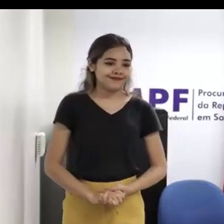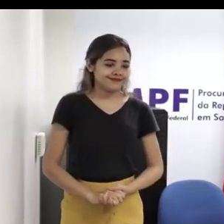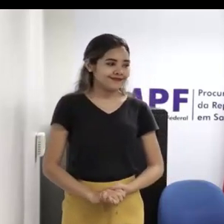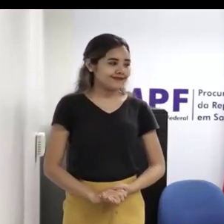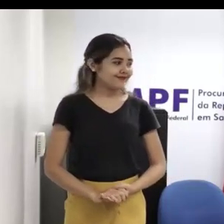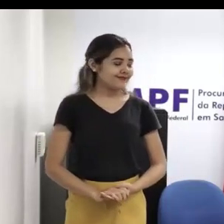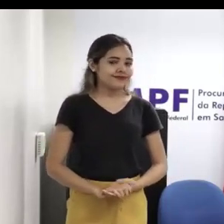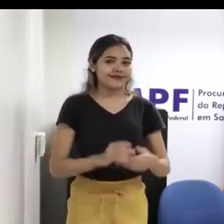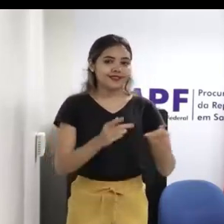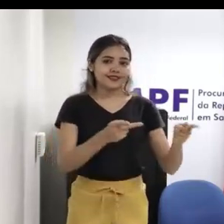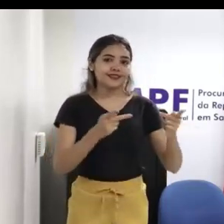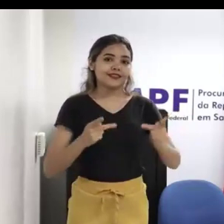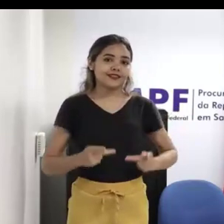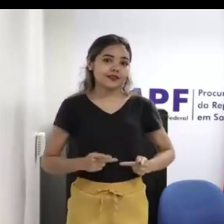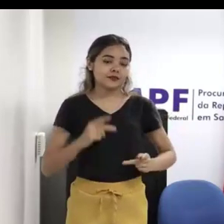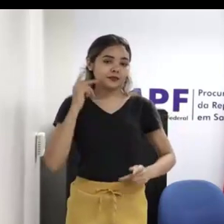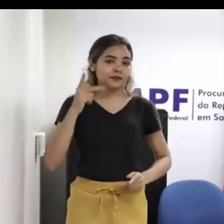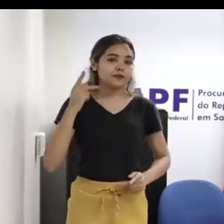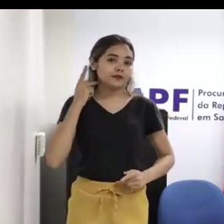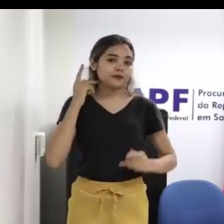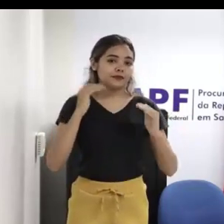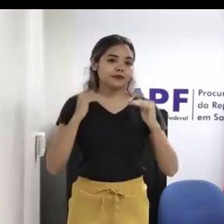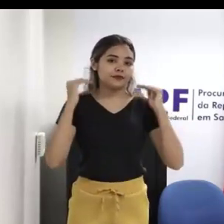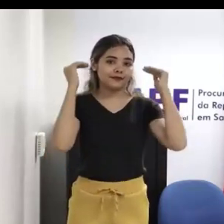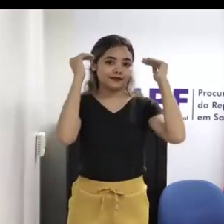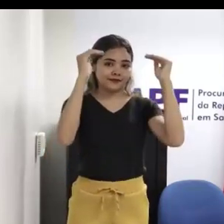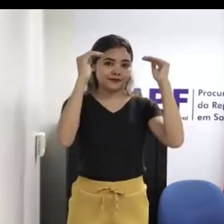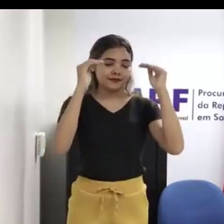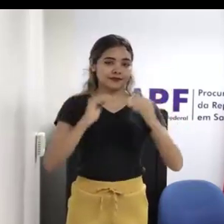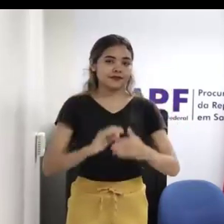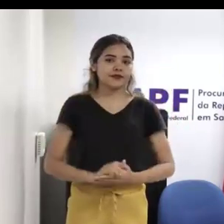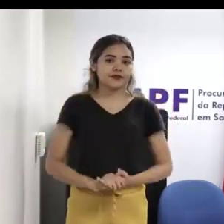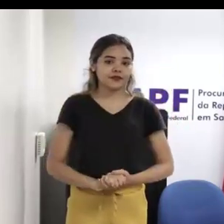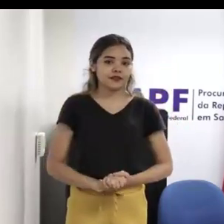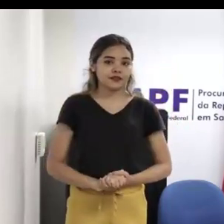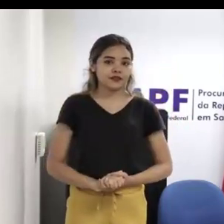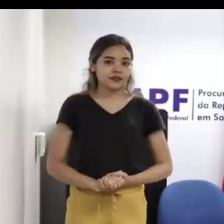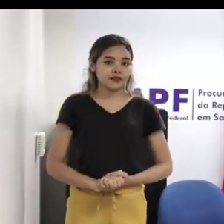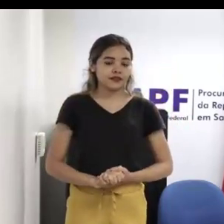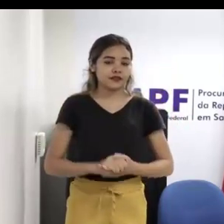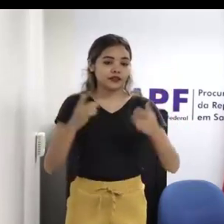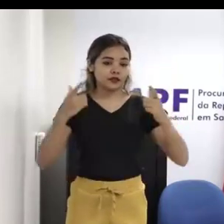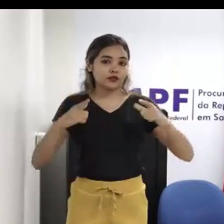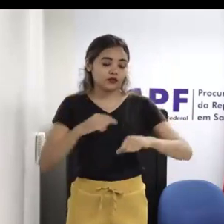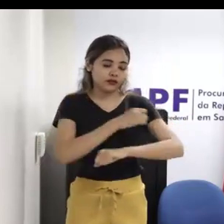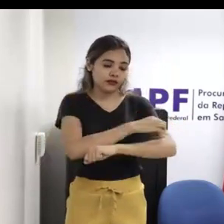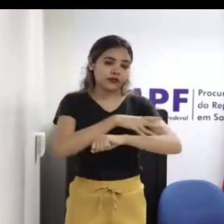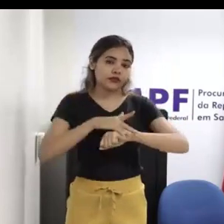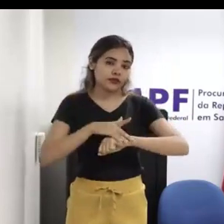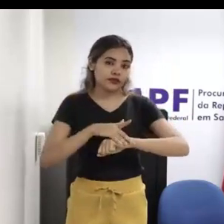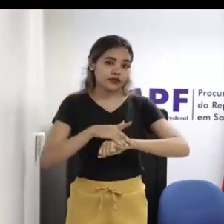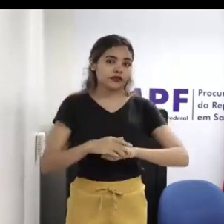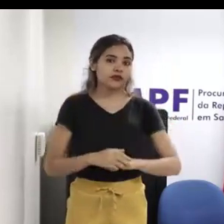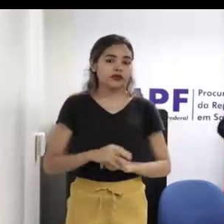convidamos ainda o procurador da república e coordenador da Procuradoria da República de Santarém e Itaituba